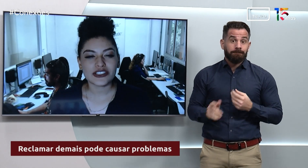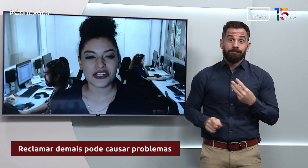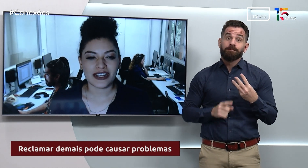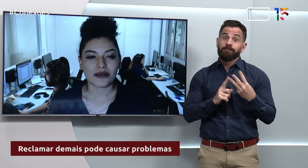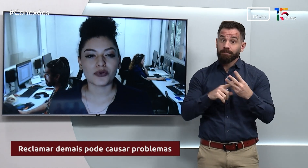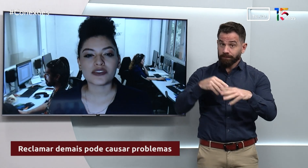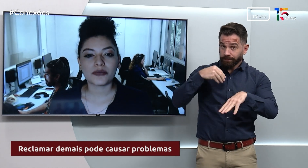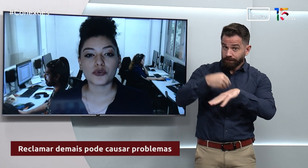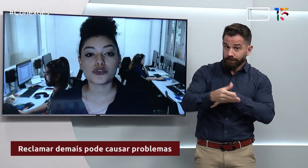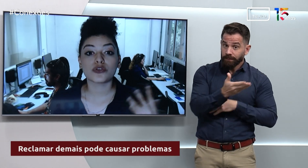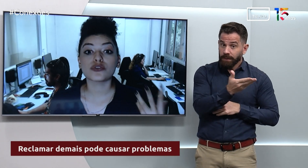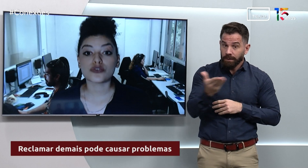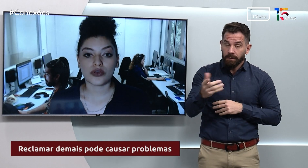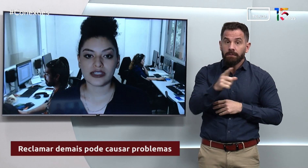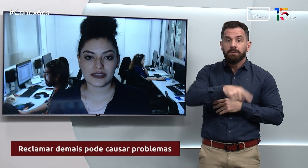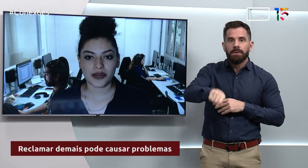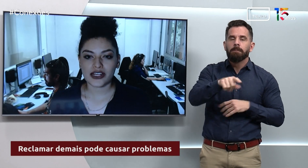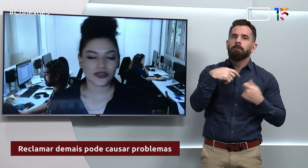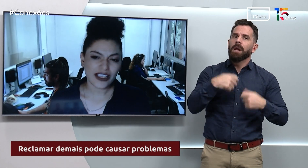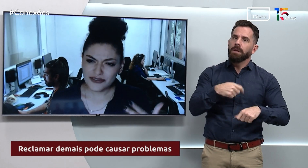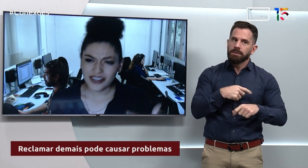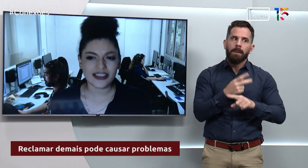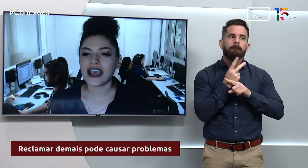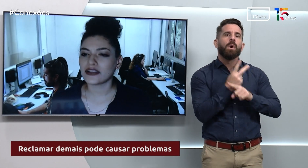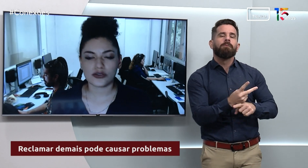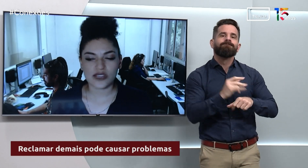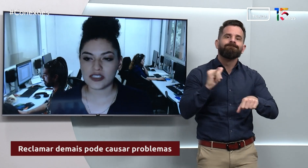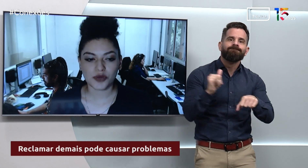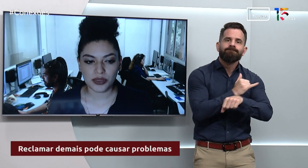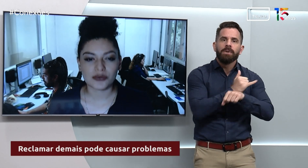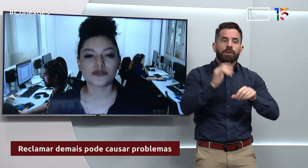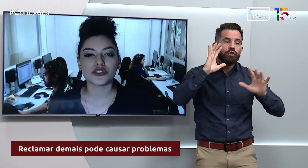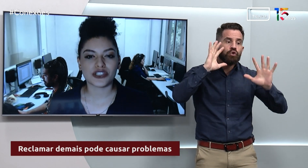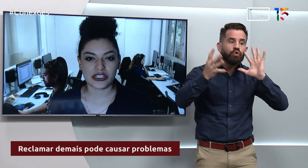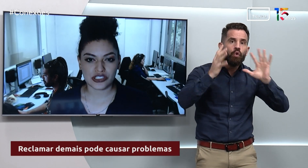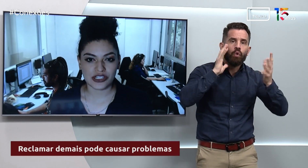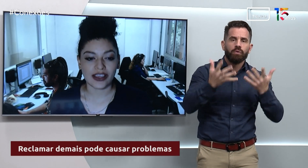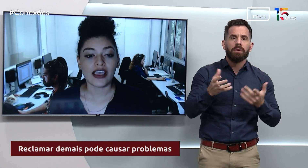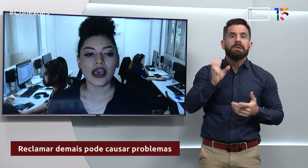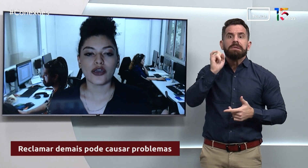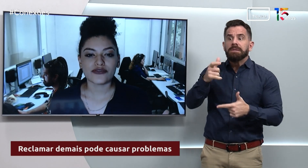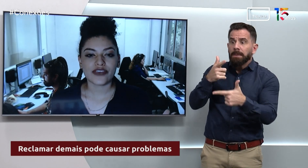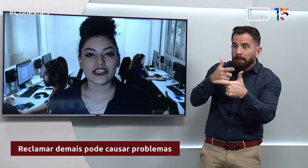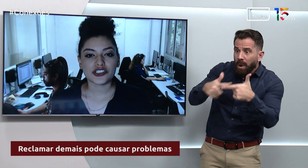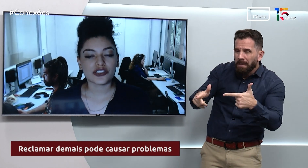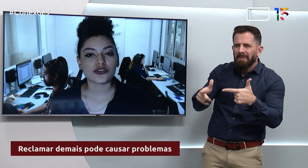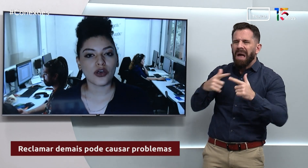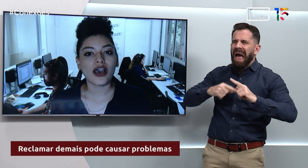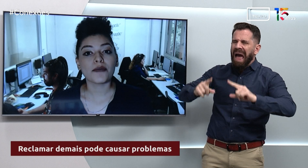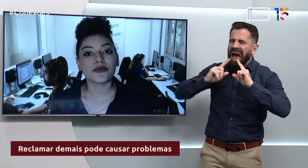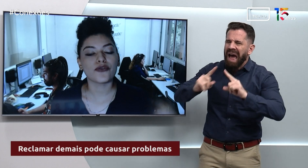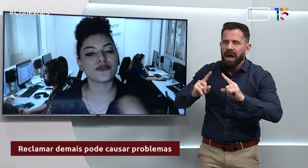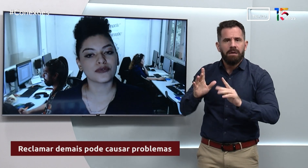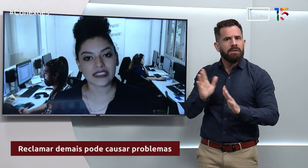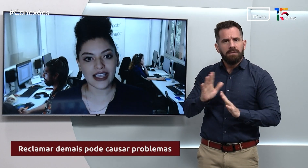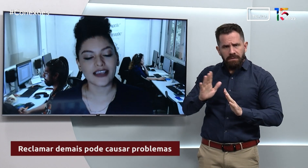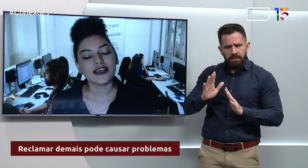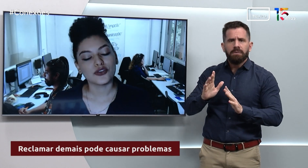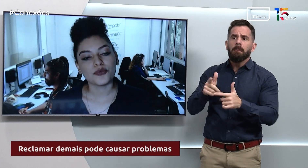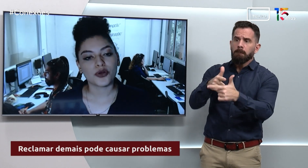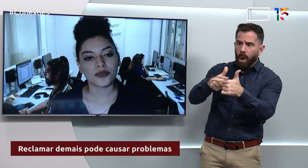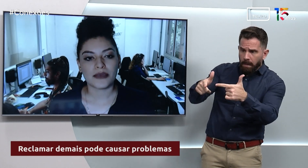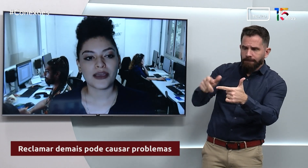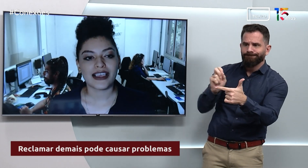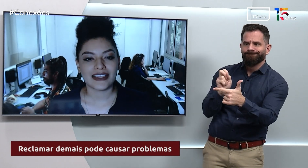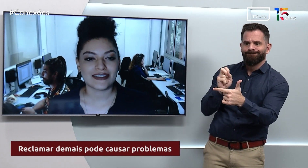outra dica, a busca por soluções para ajudar a enfrentar todos esses problemas do dia a dia, ao invés de só aprofundar